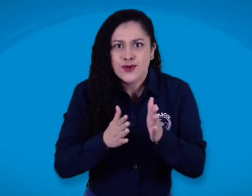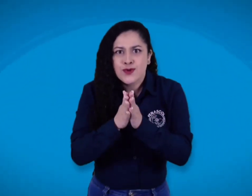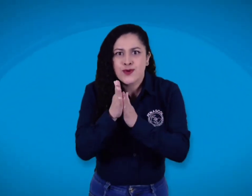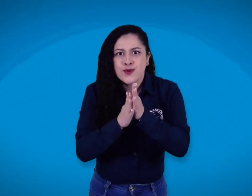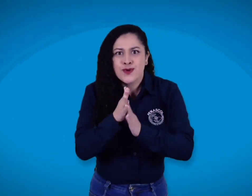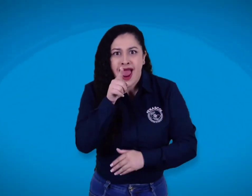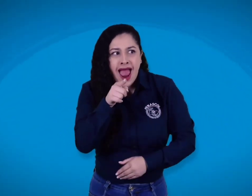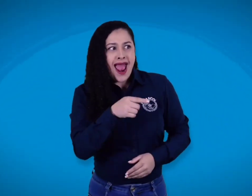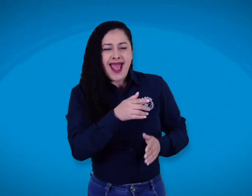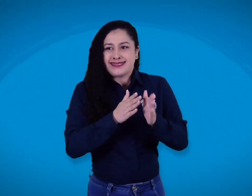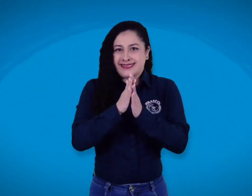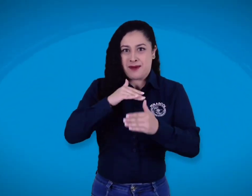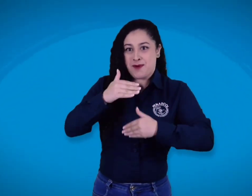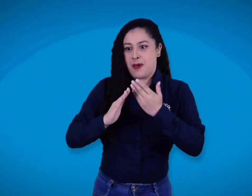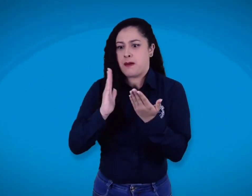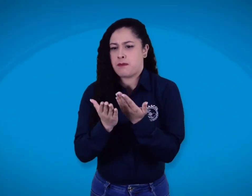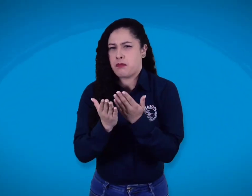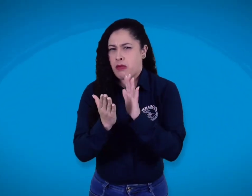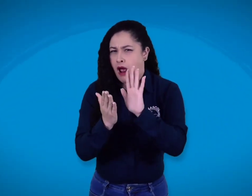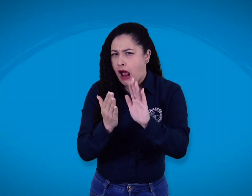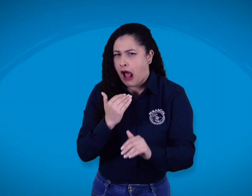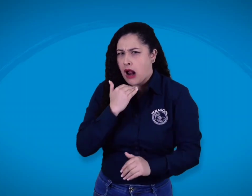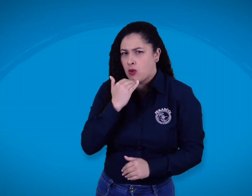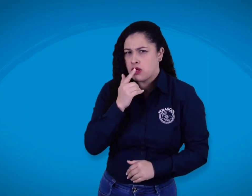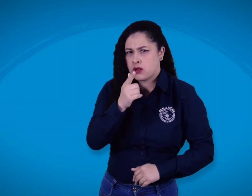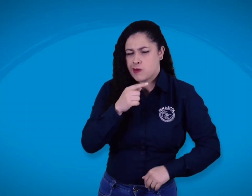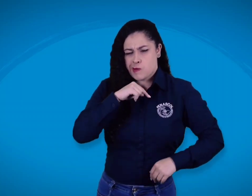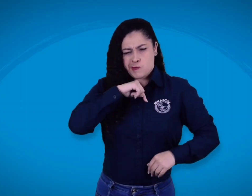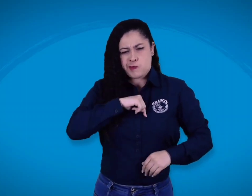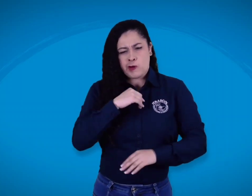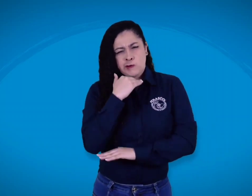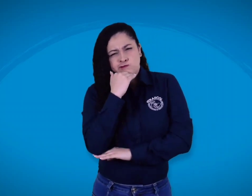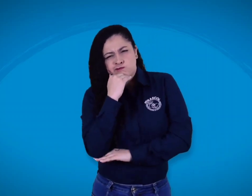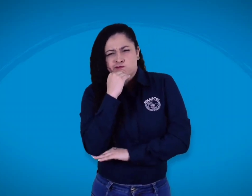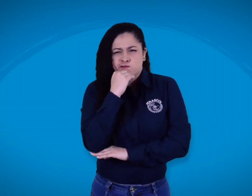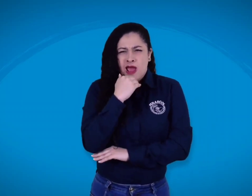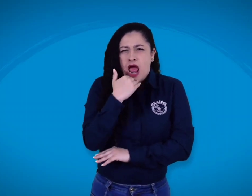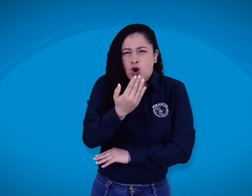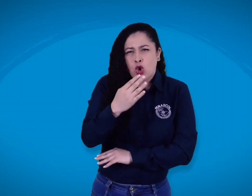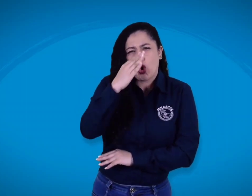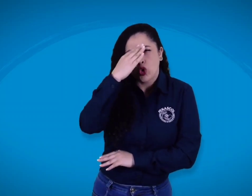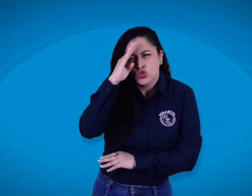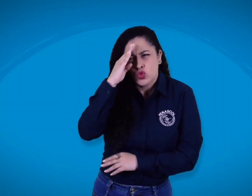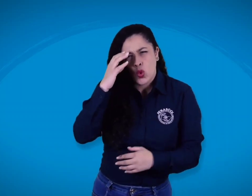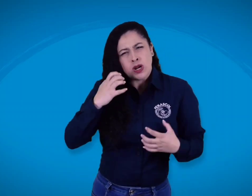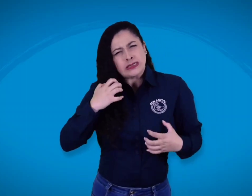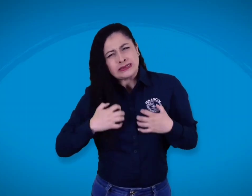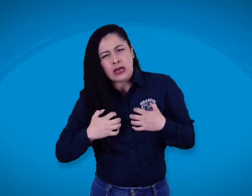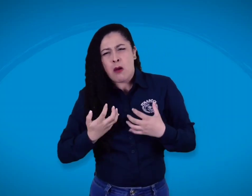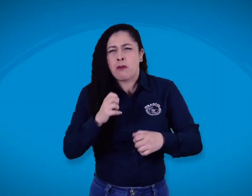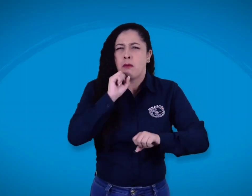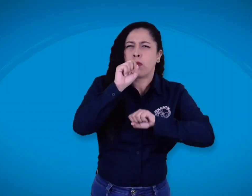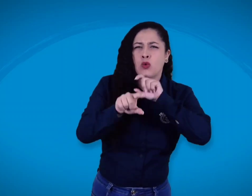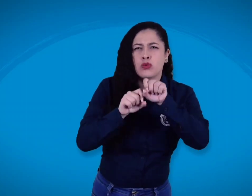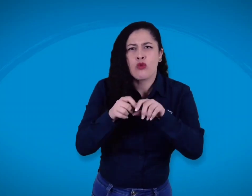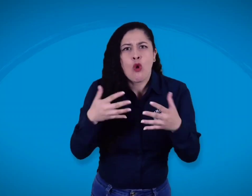y con esta información ya puedes ir adelantando tu solicitud de permiso laboral pero si tienes dudas inquietudes